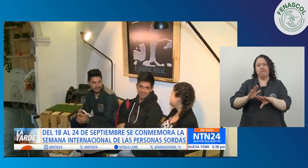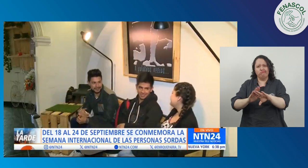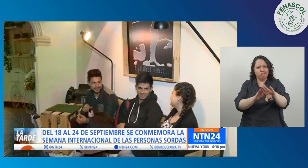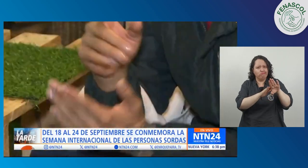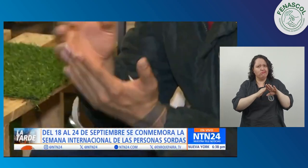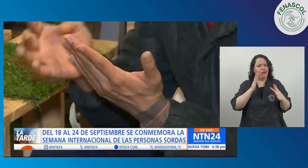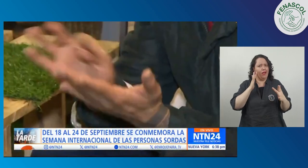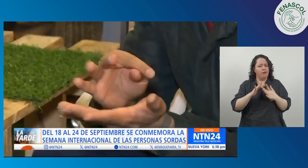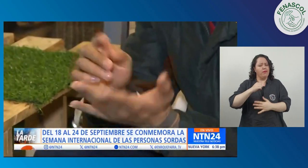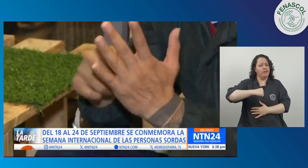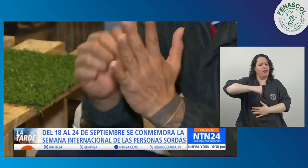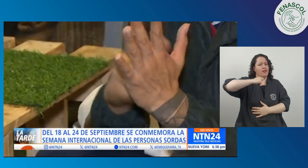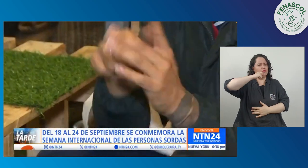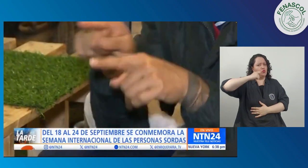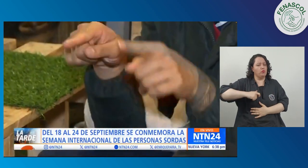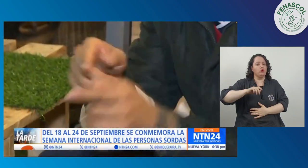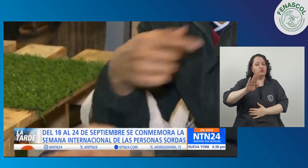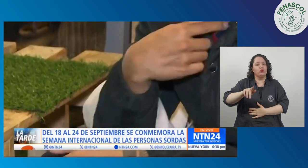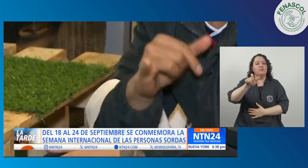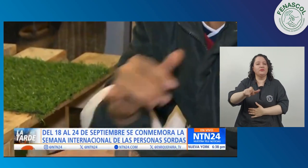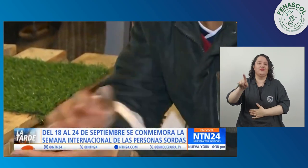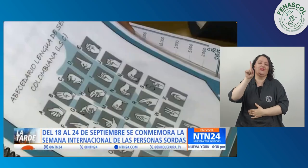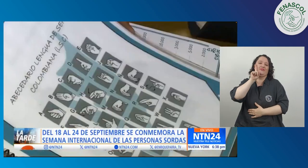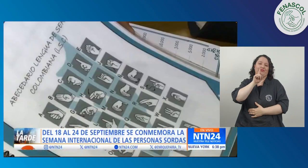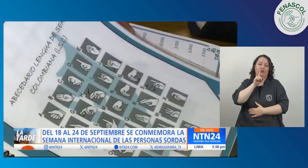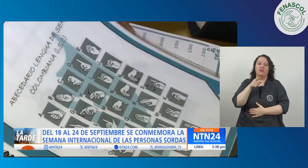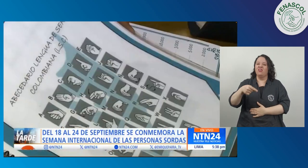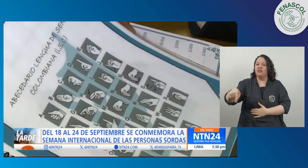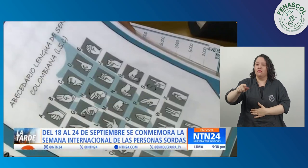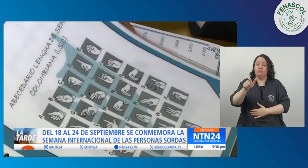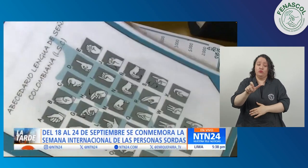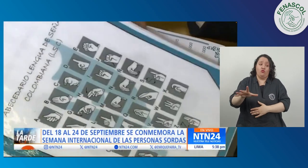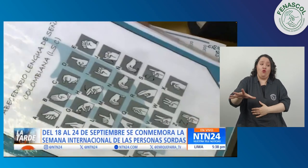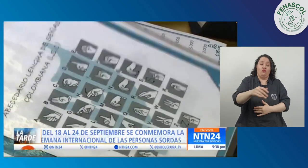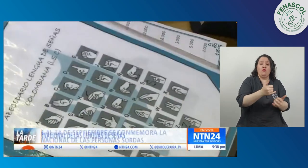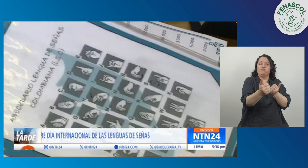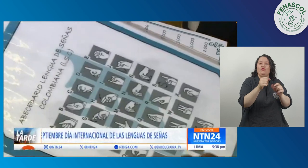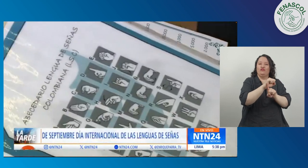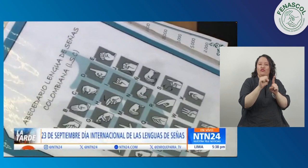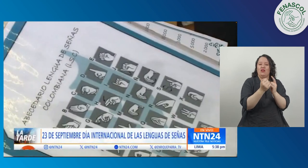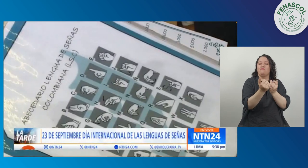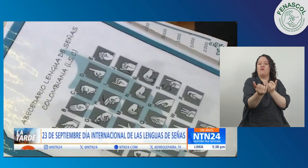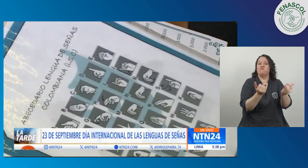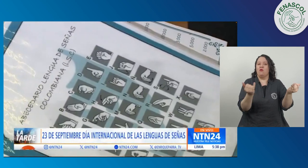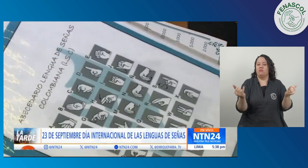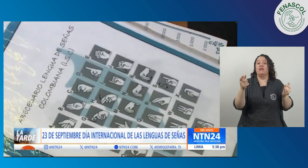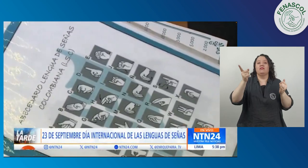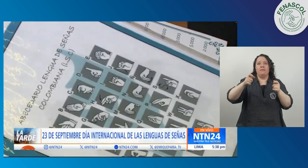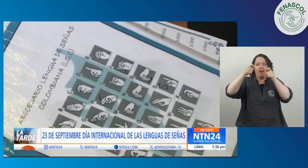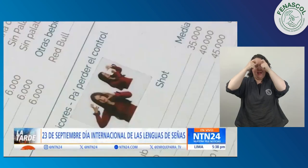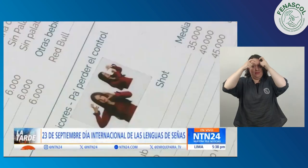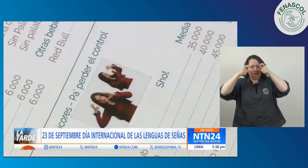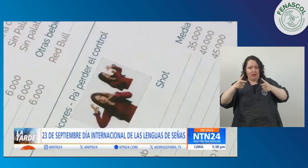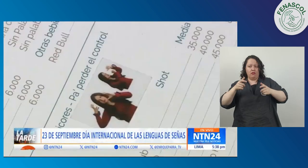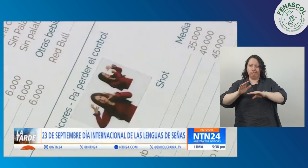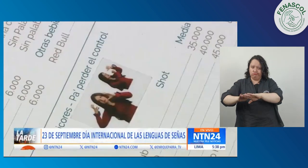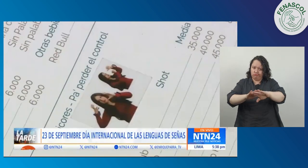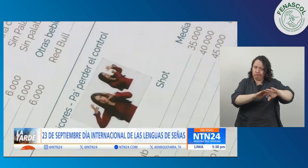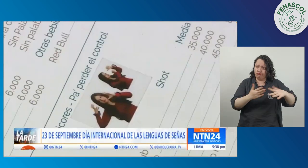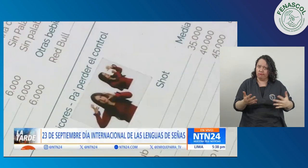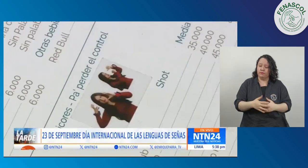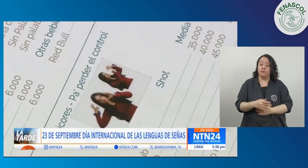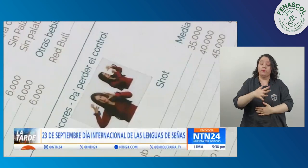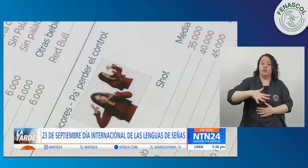que evoca el llamado a promover los derechos humanos de las personas sordas por parte de todos los actores sociales y del Estado.